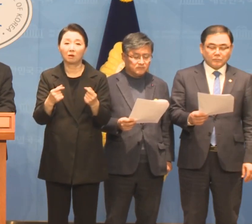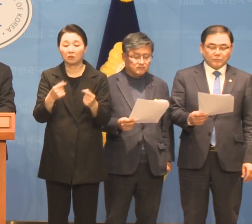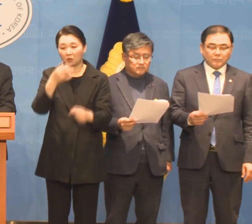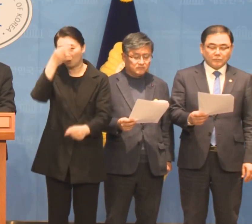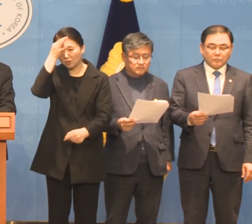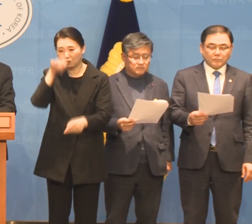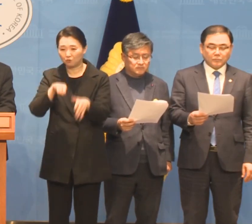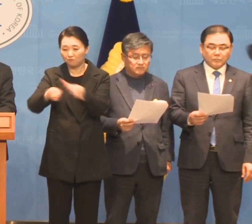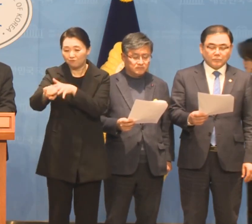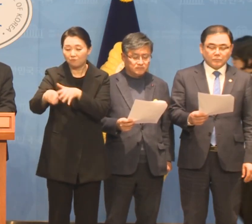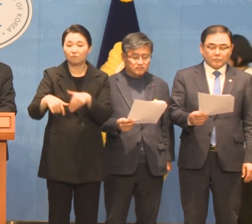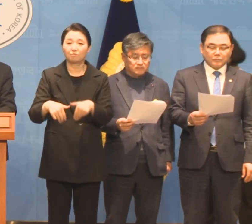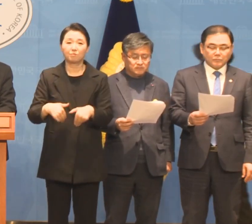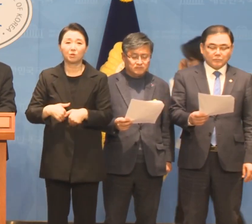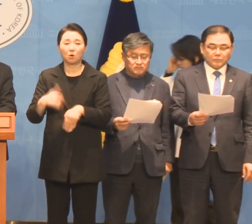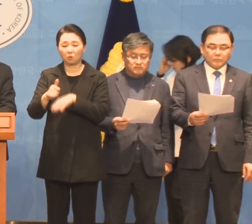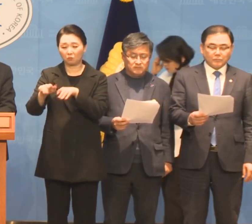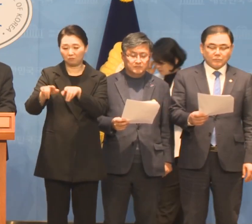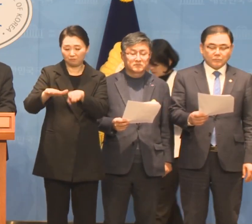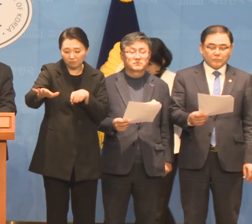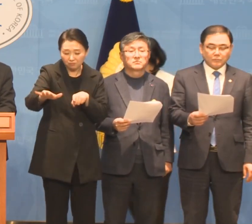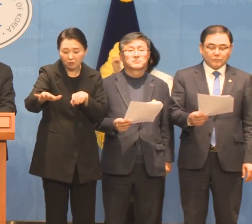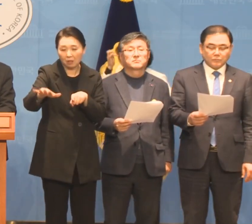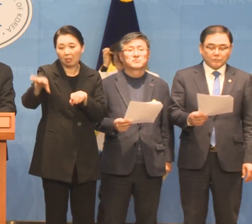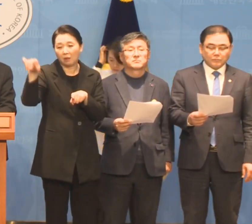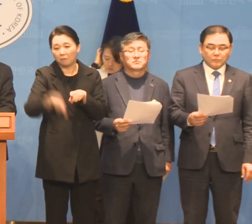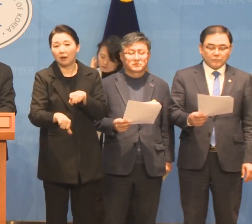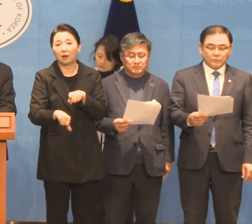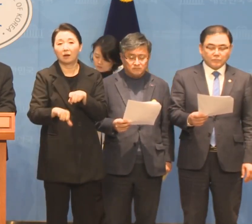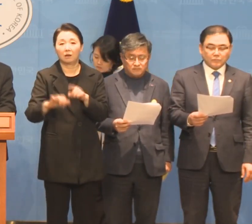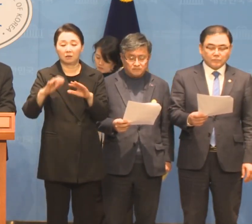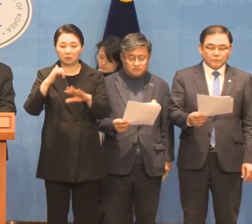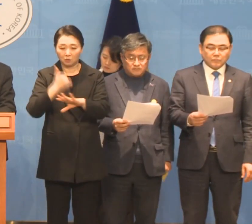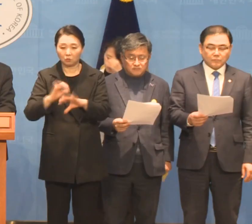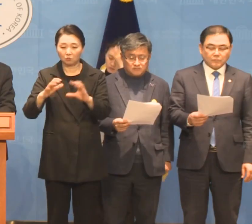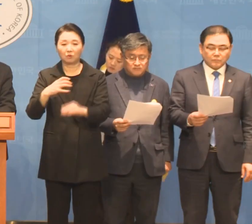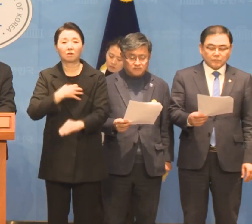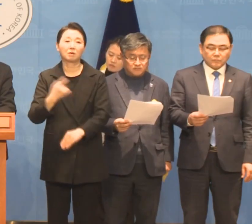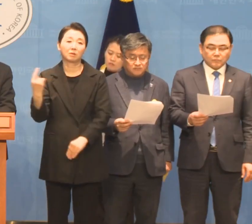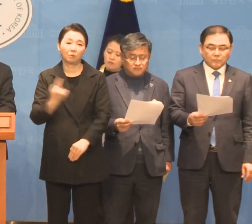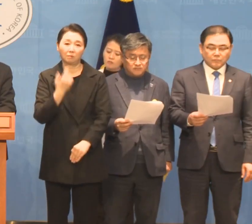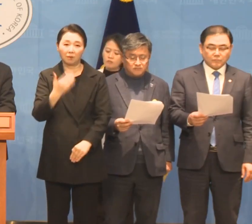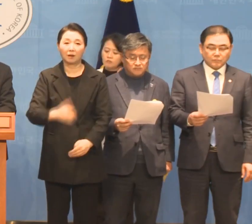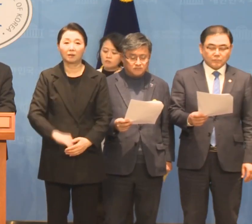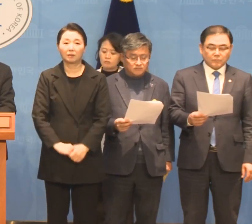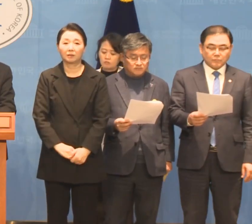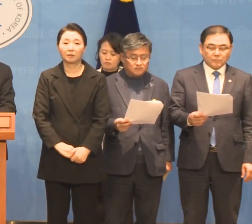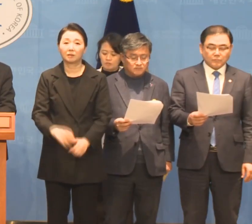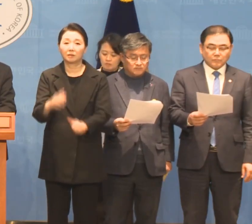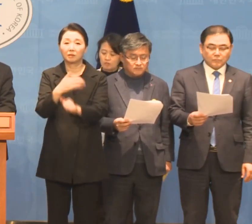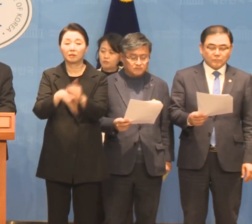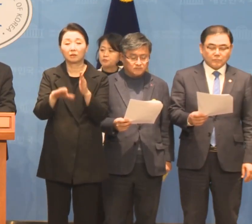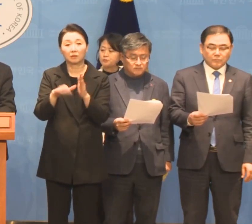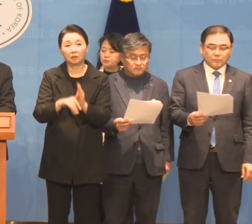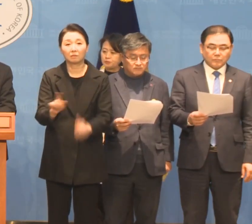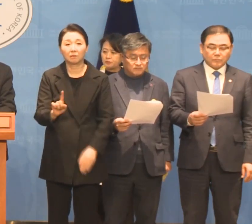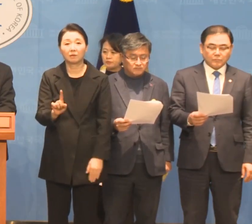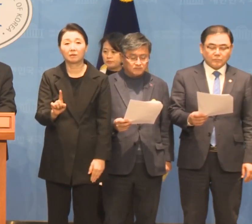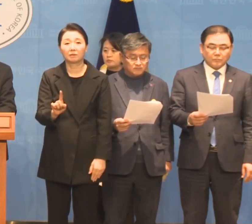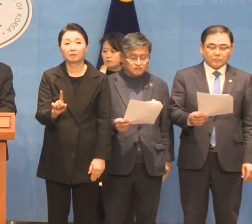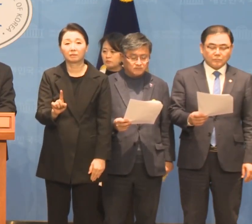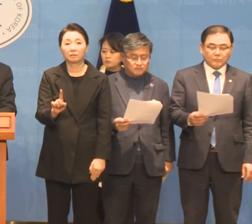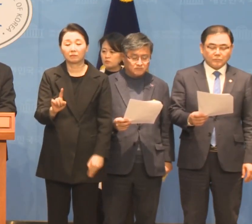전쟁에서 패배할 위험이 크고 이는 국가 경제 위기로 이어질 것입니다. 이런 상황이 벌어진다면 그것도